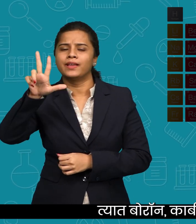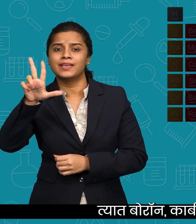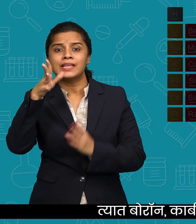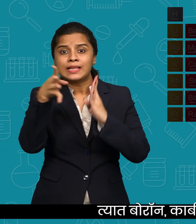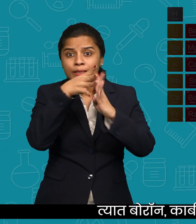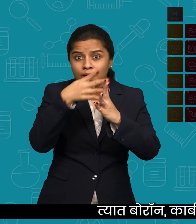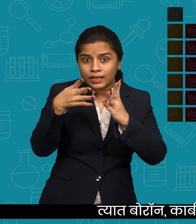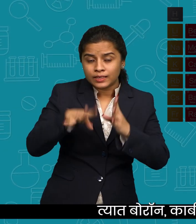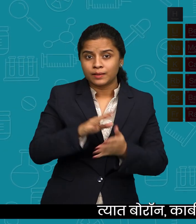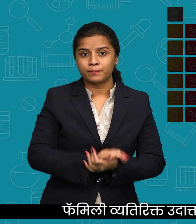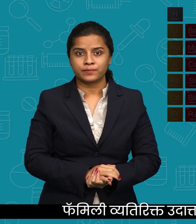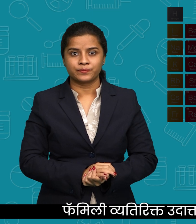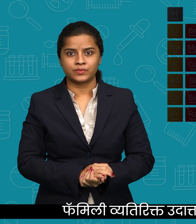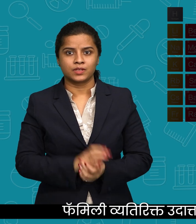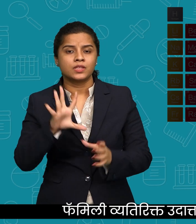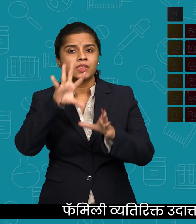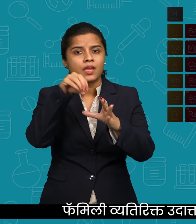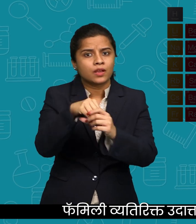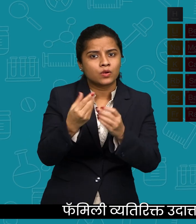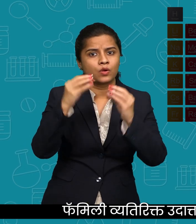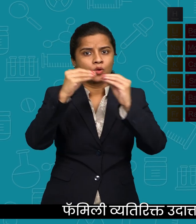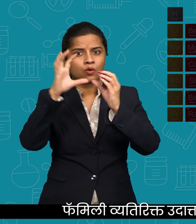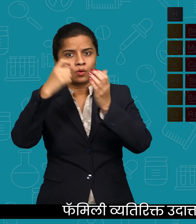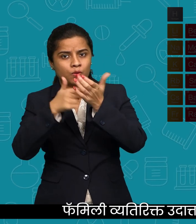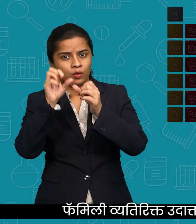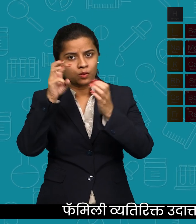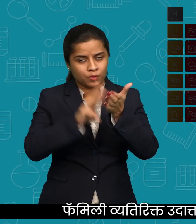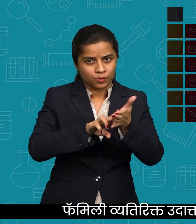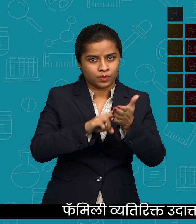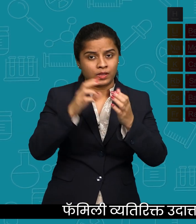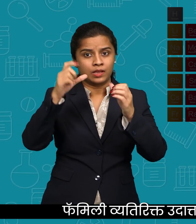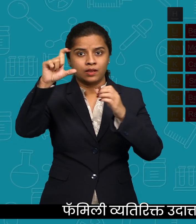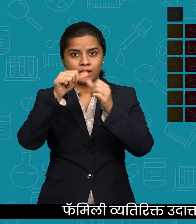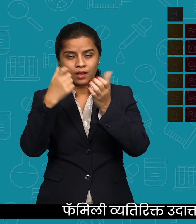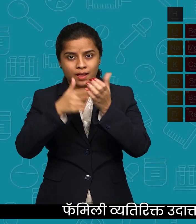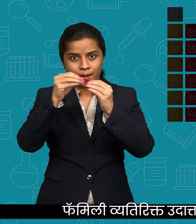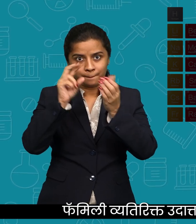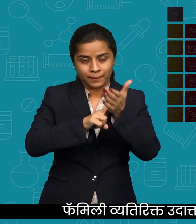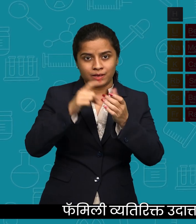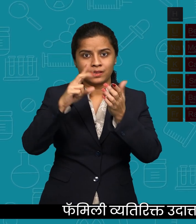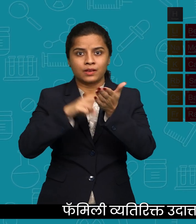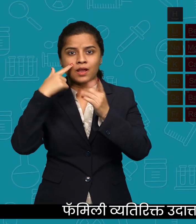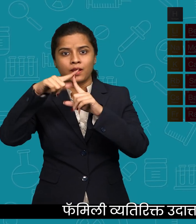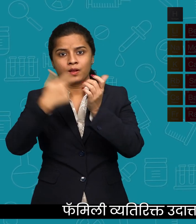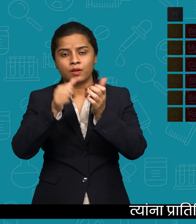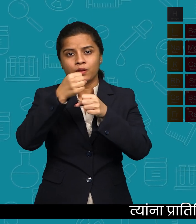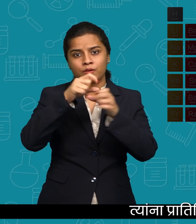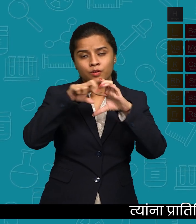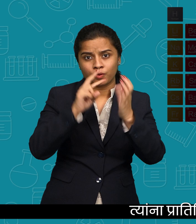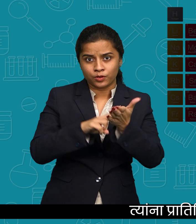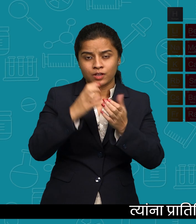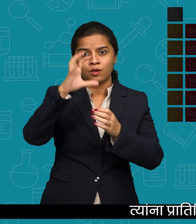नायट्रोजन, ऑक्सिजन, फ्लोरीन फॅमिली व्यतिरिक्त उदात्त वायूंचा समावेश होतो. हेलियम वगळता.